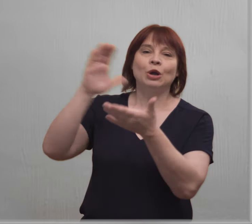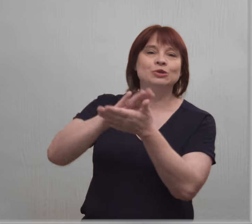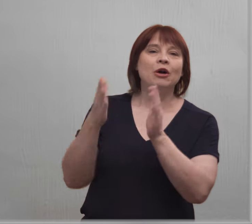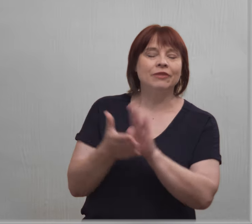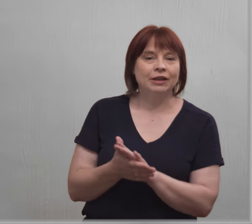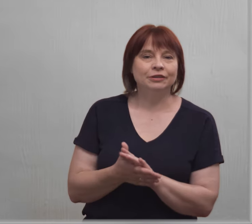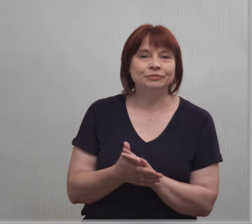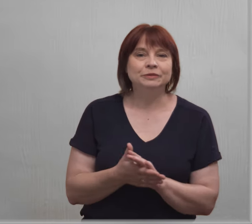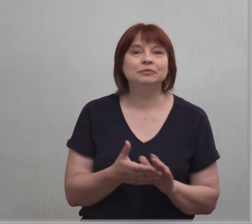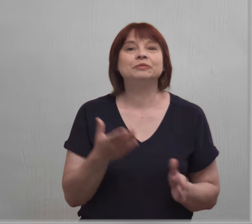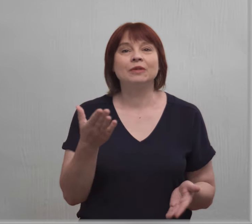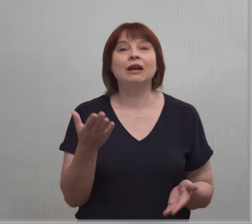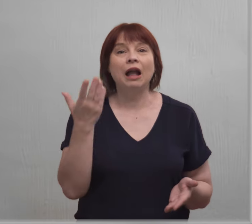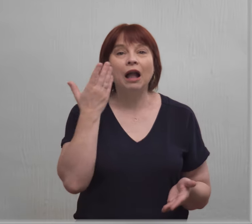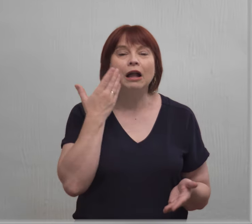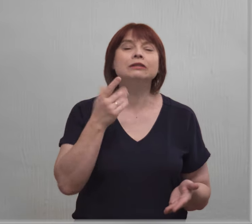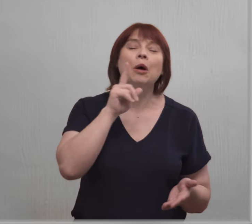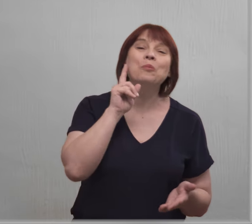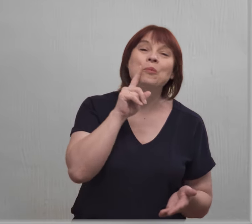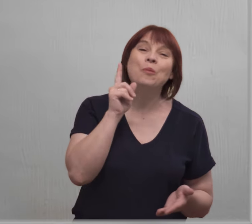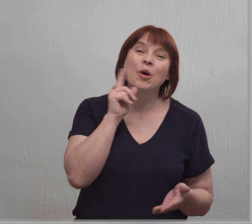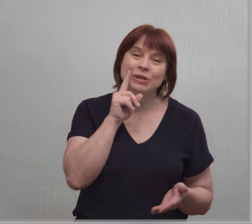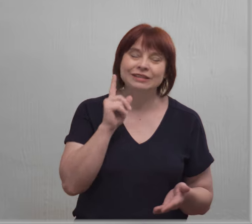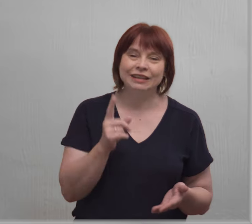И в молодом возрасте, чтобы